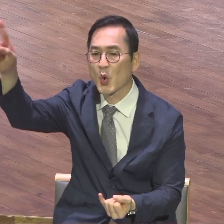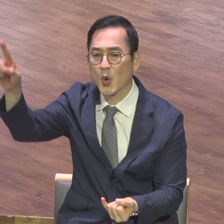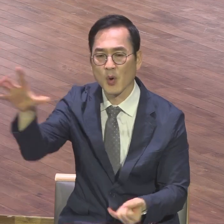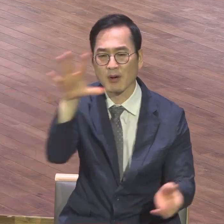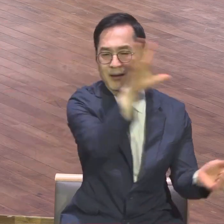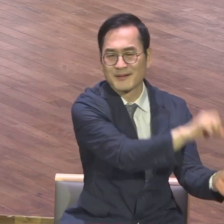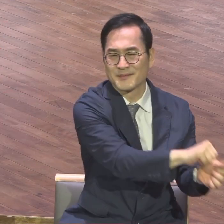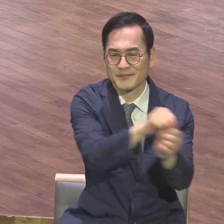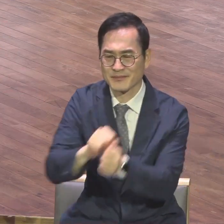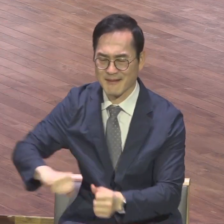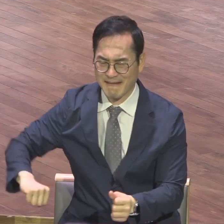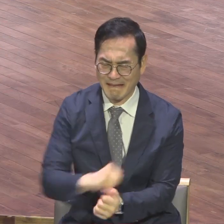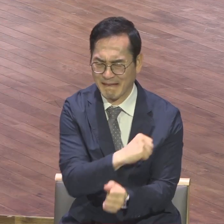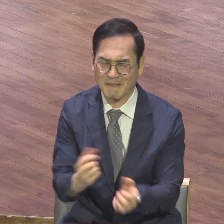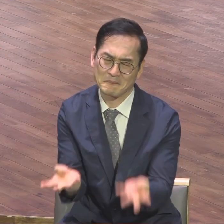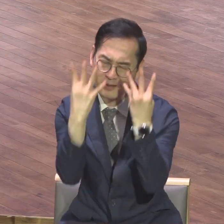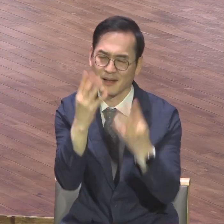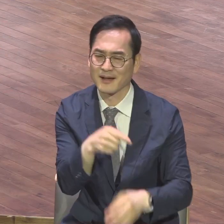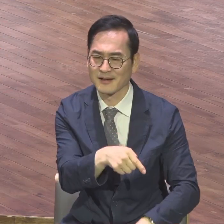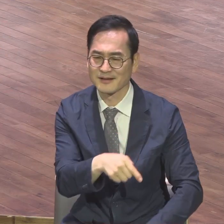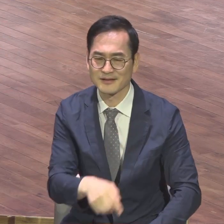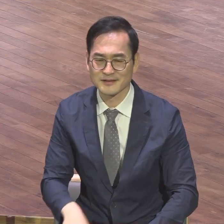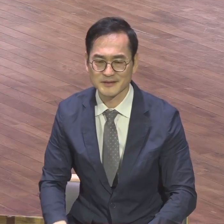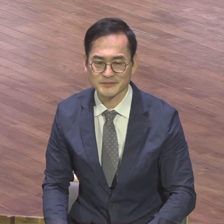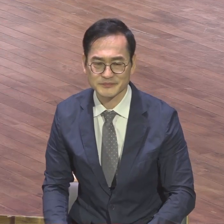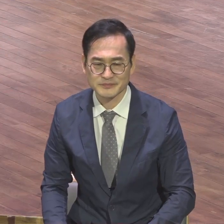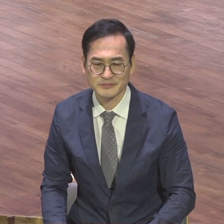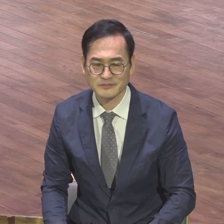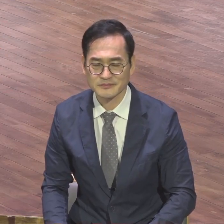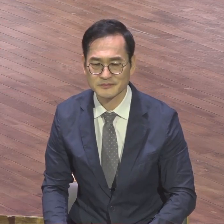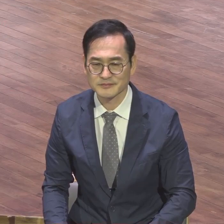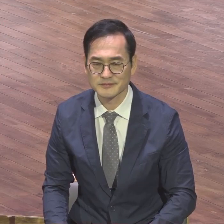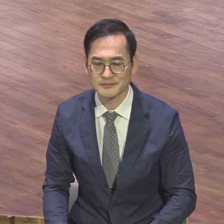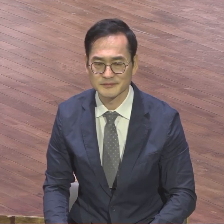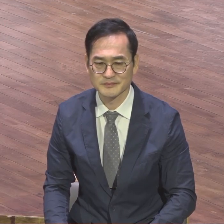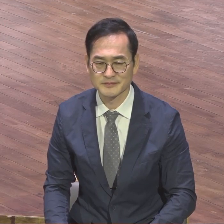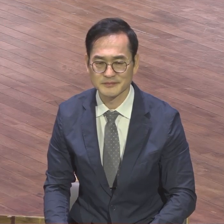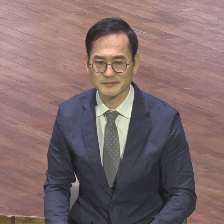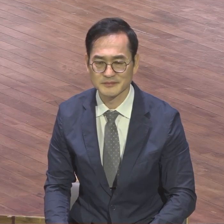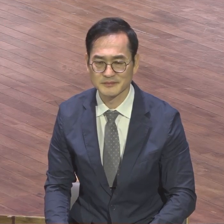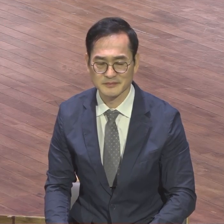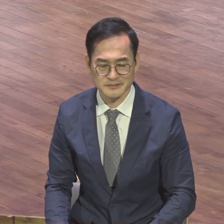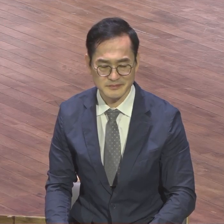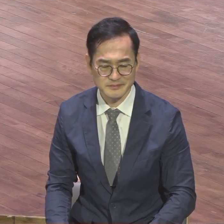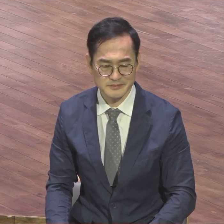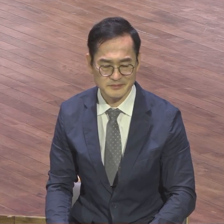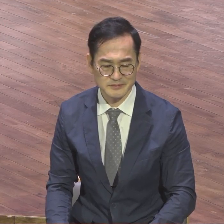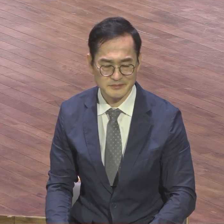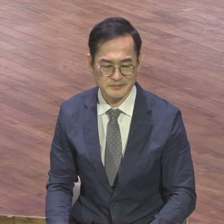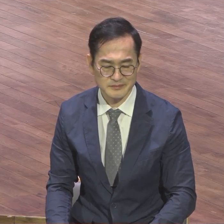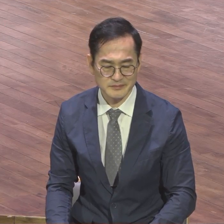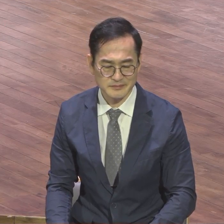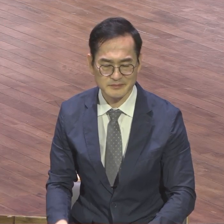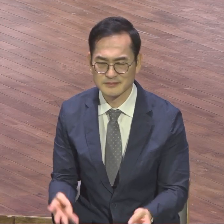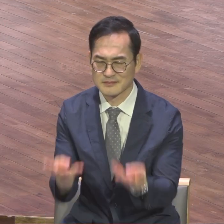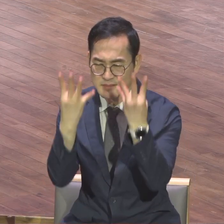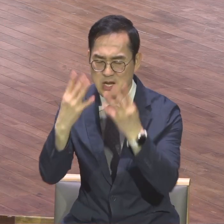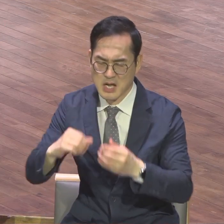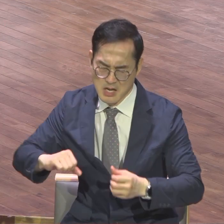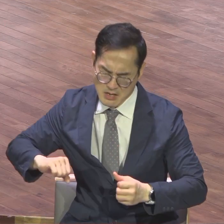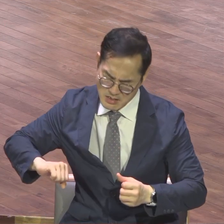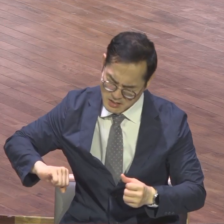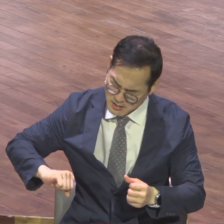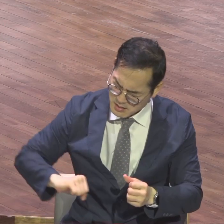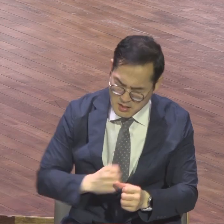옥에 갇혔다. 바울이 고린도후서 11장 25절 언급한 세 번 퇴장 말 때 바로 이때 한 맞은 세 번 퇴장을